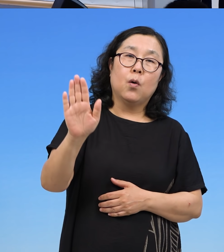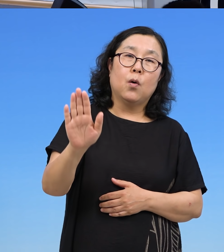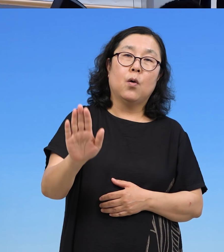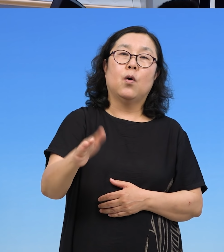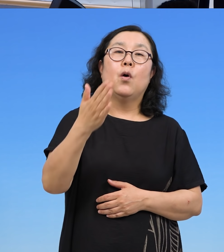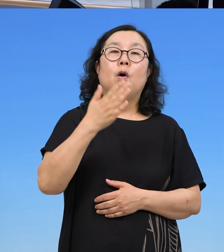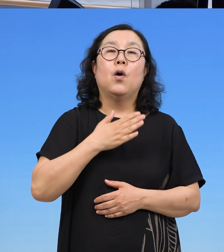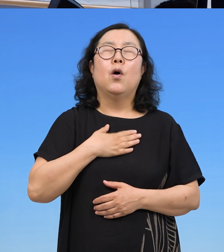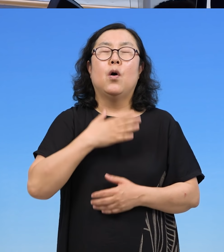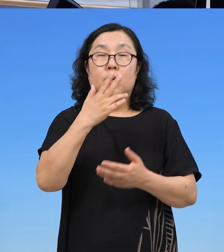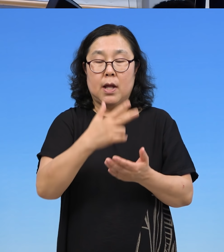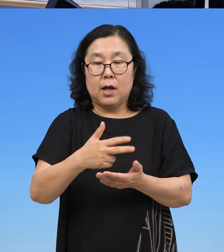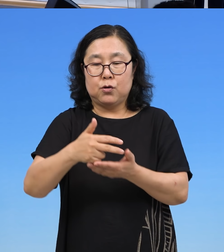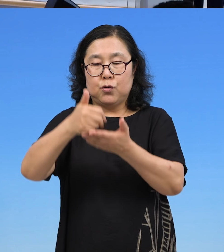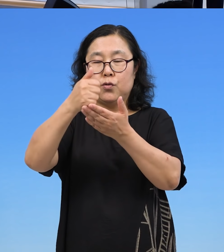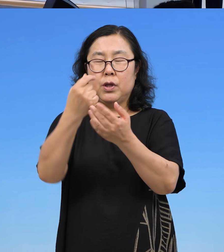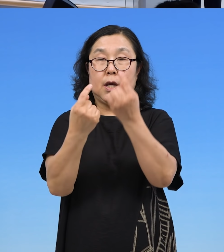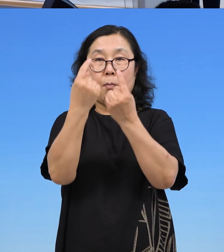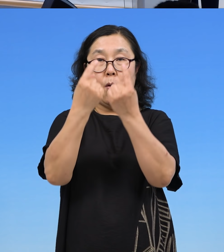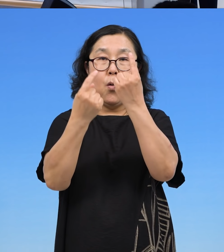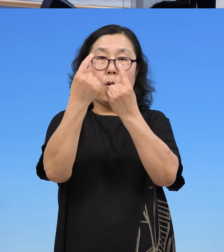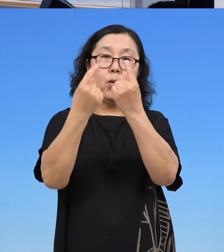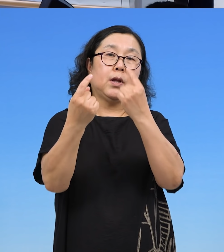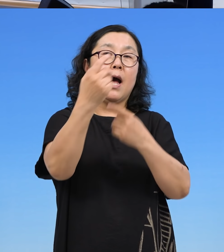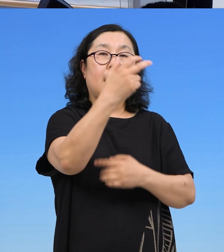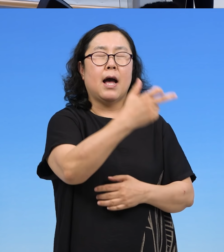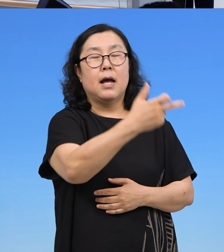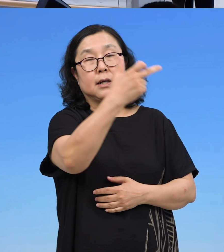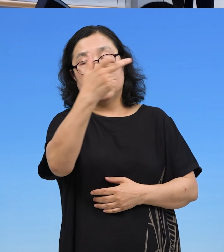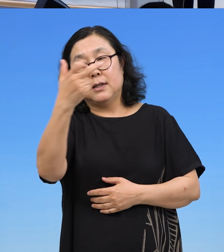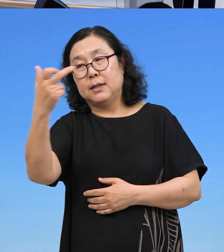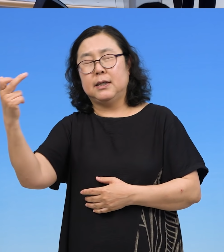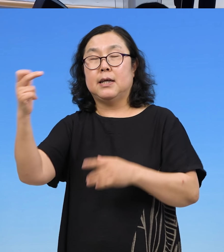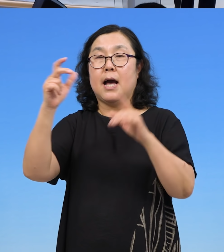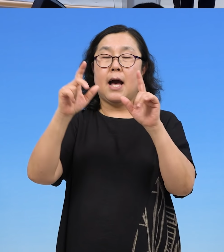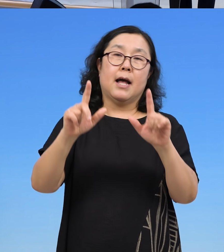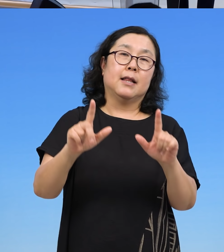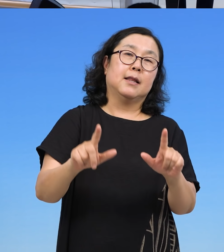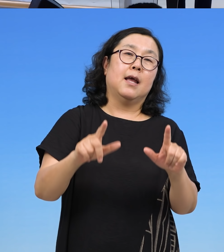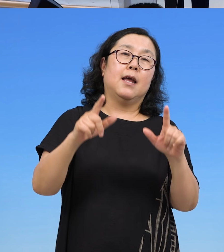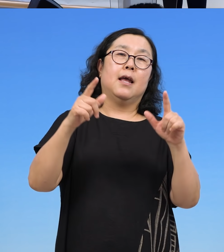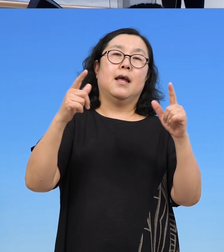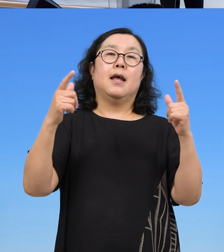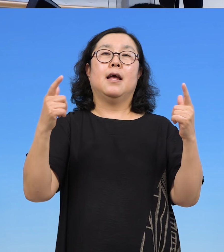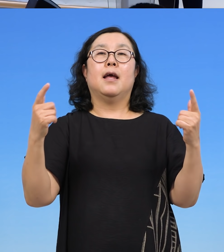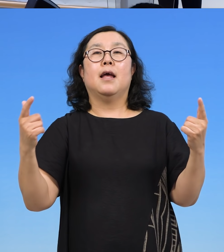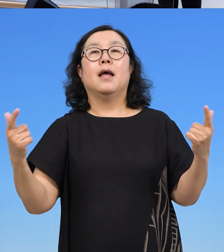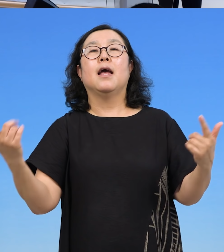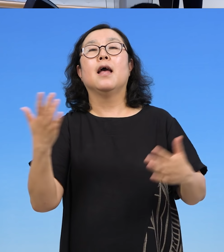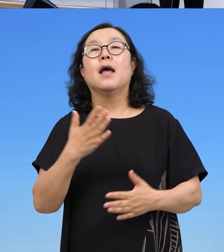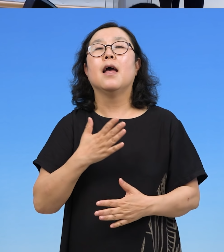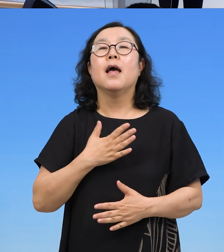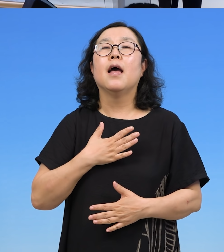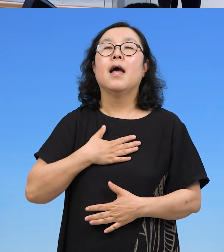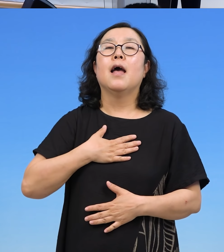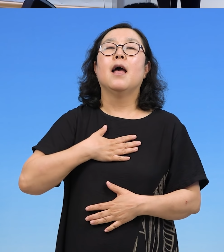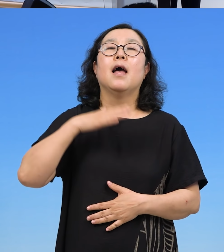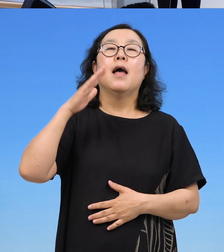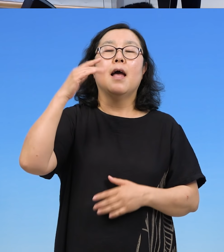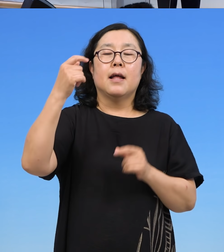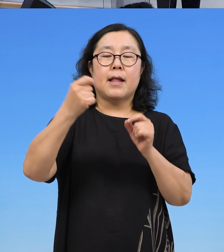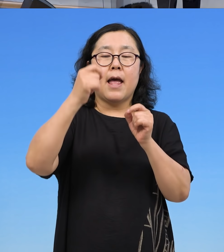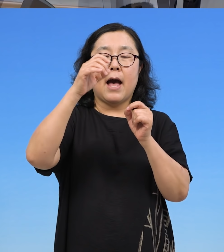내 주님보다 크지 않네 내 주님보다 크지 않네 선포하십시오 내